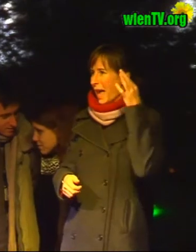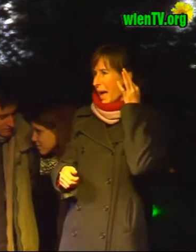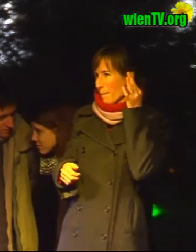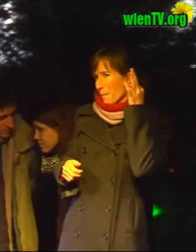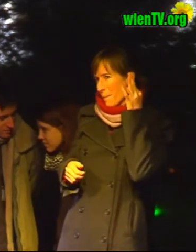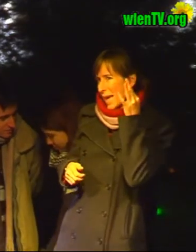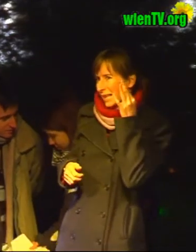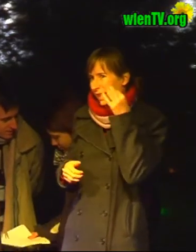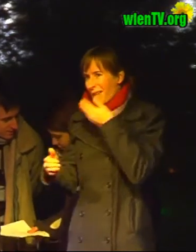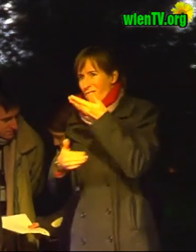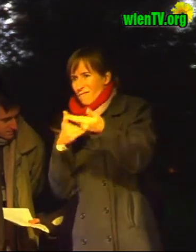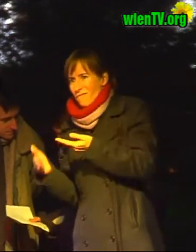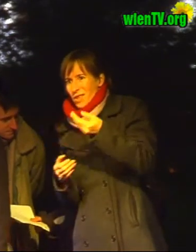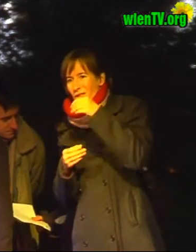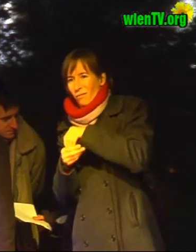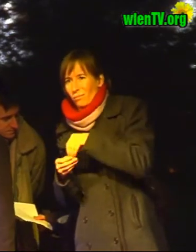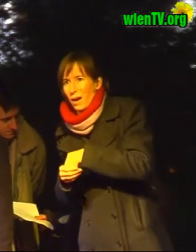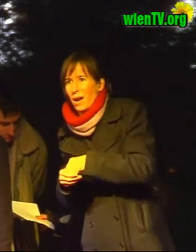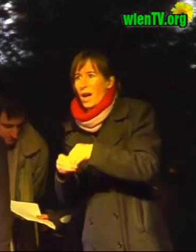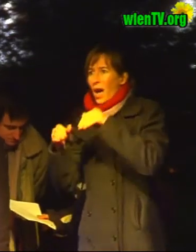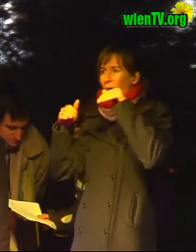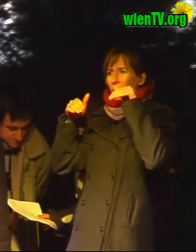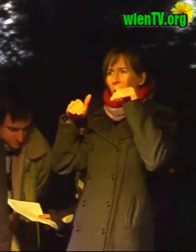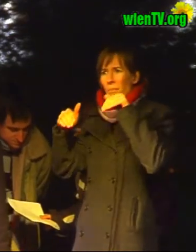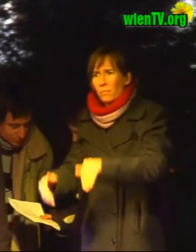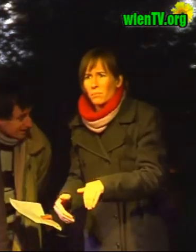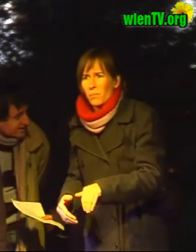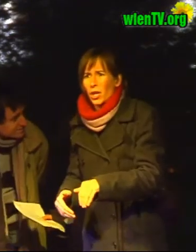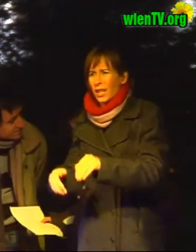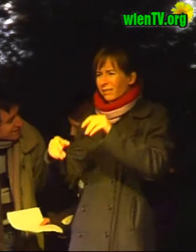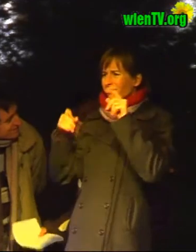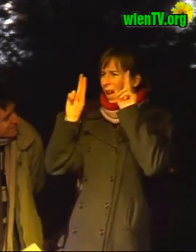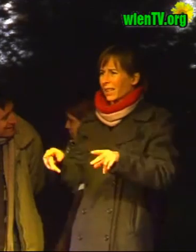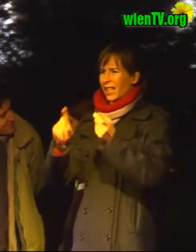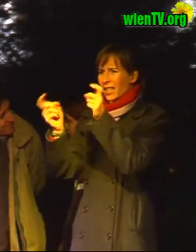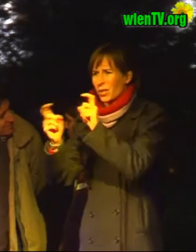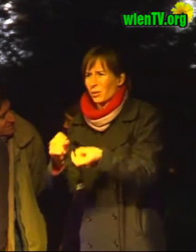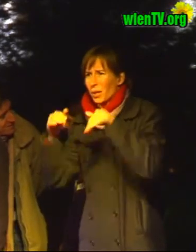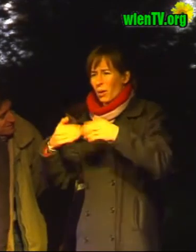kritisch über Bildung diskutieren. Wir wollen kritisch über Ökonomie diskutieren.